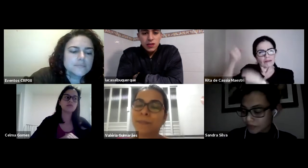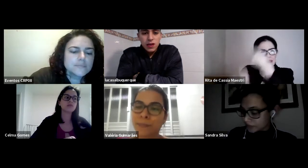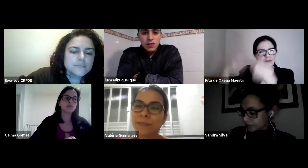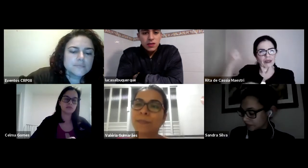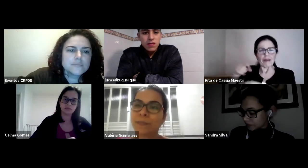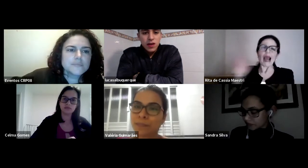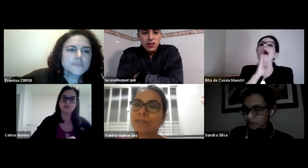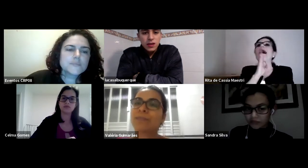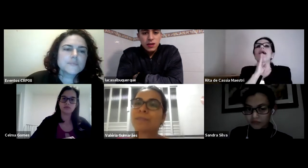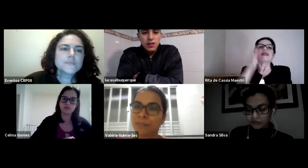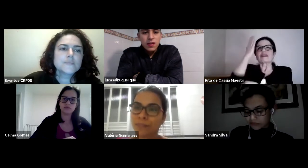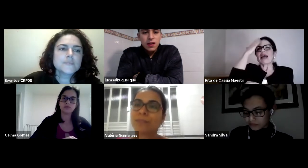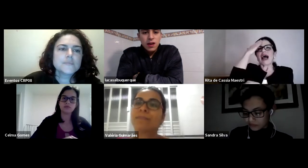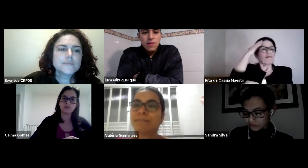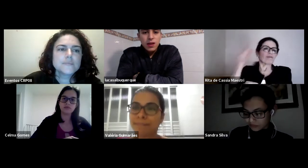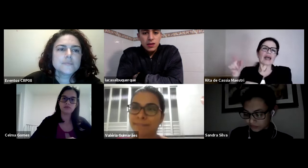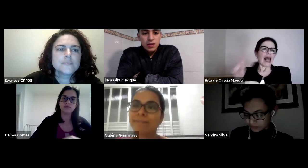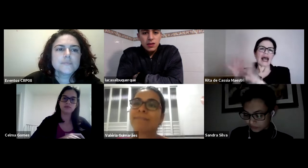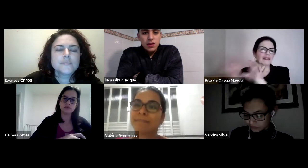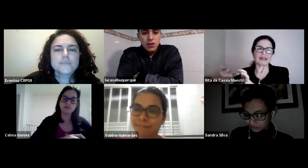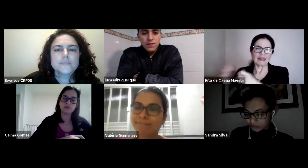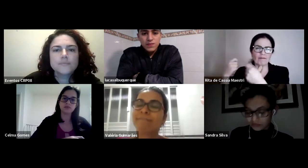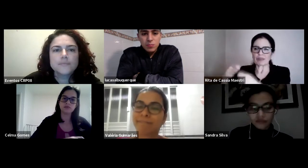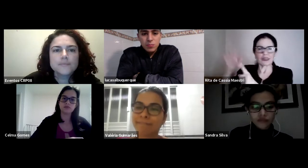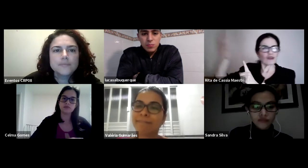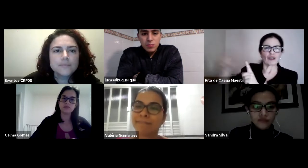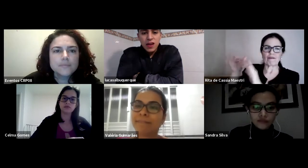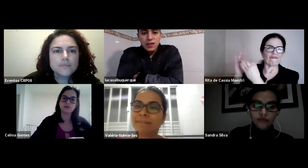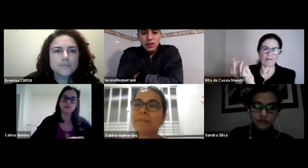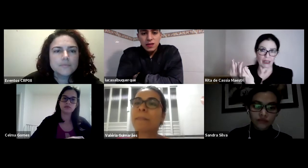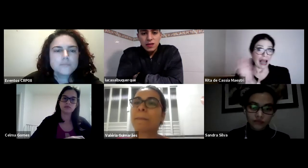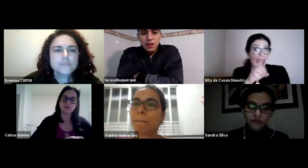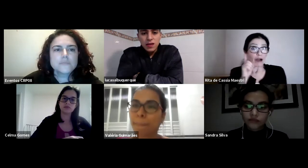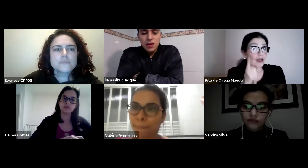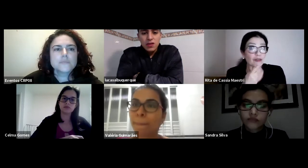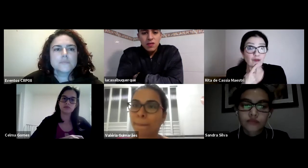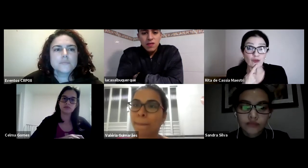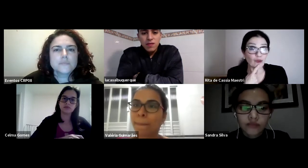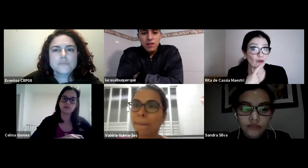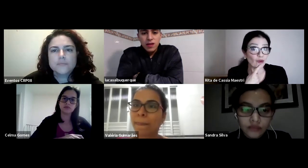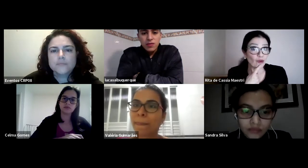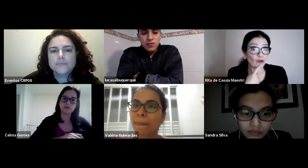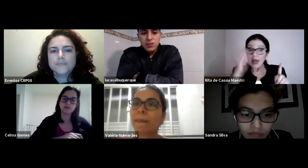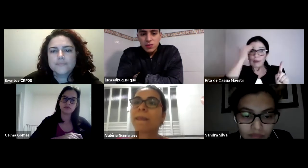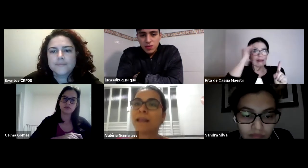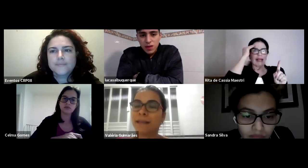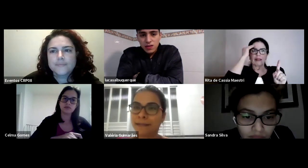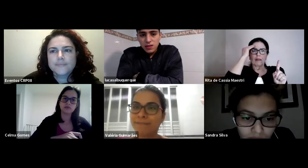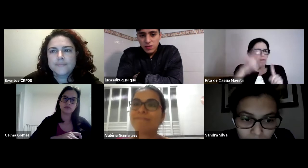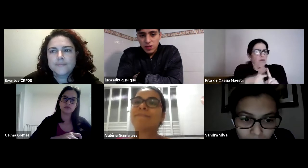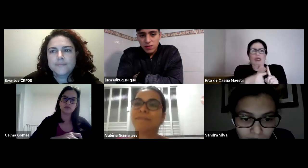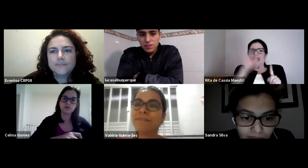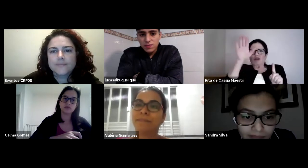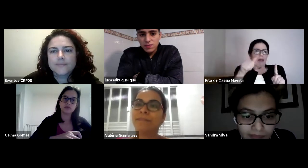que seja, você conversa ali, beleza, entendi. É assim, chama a família. Não, o surdo não é